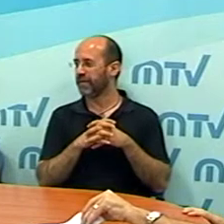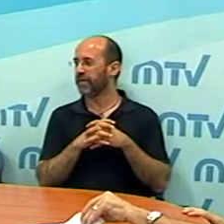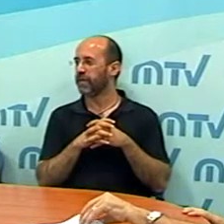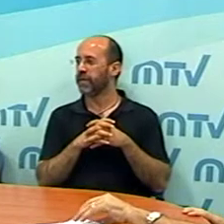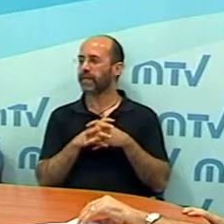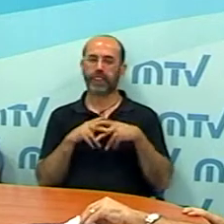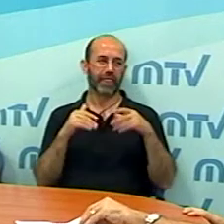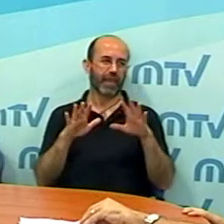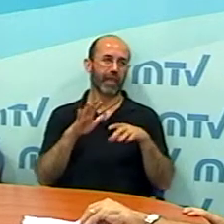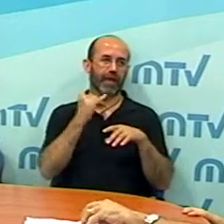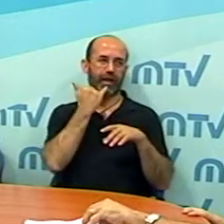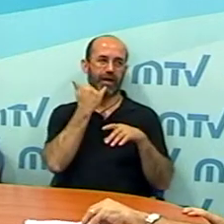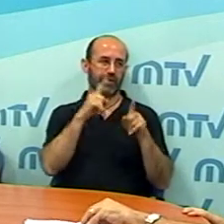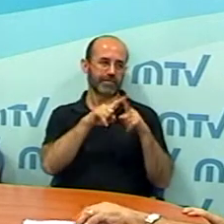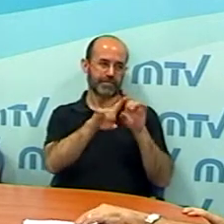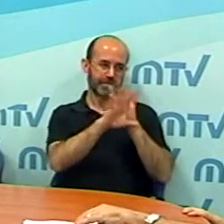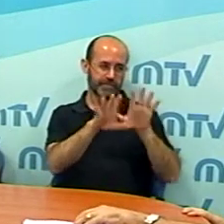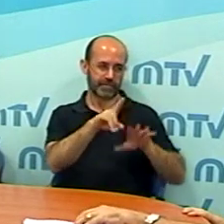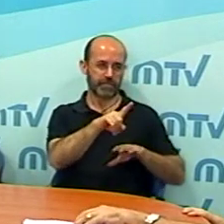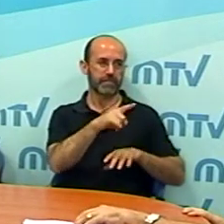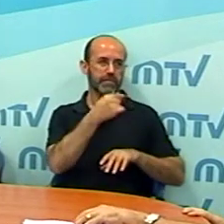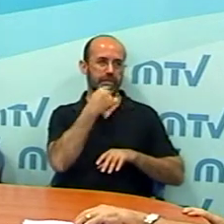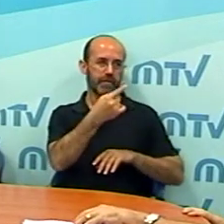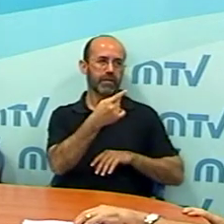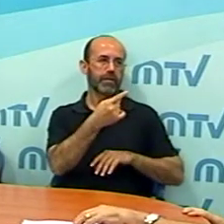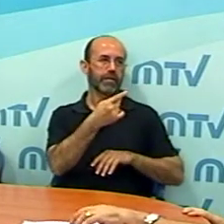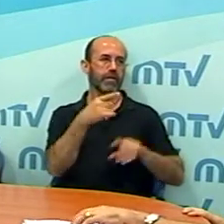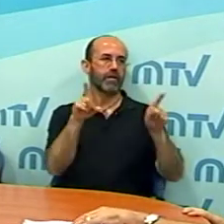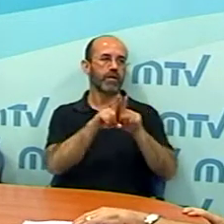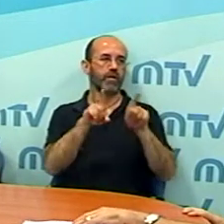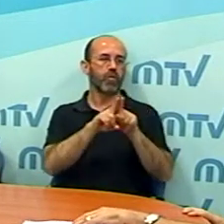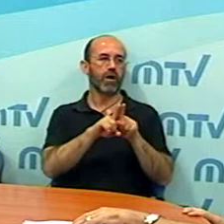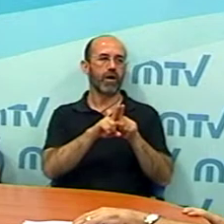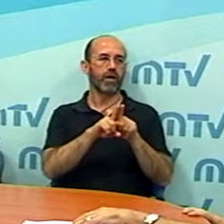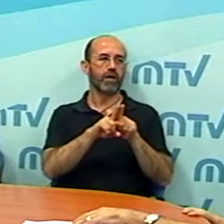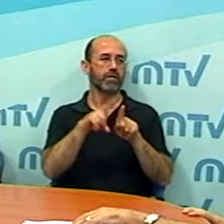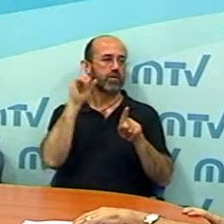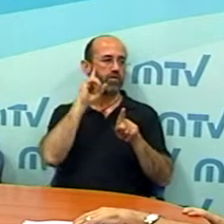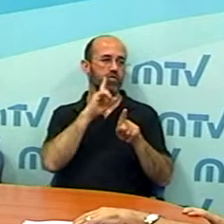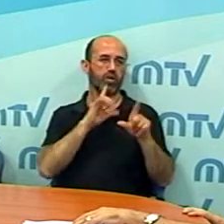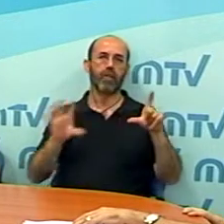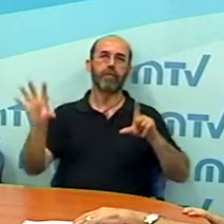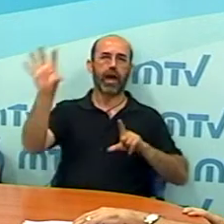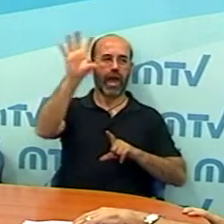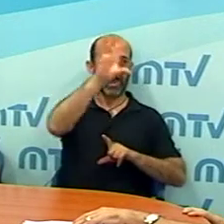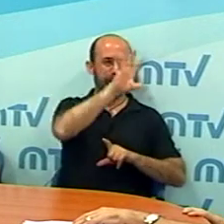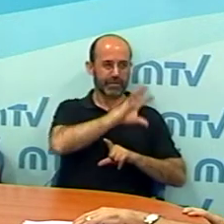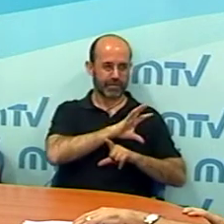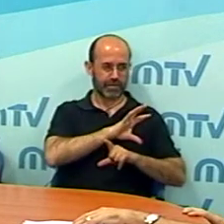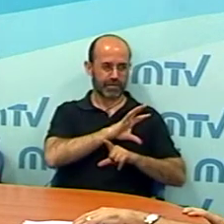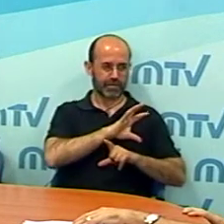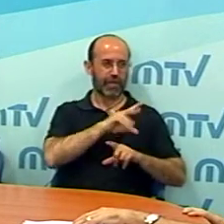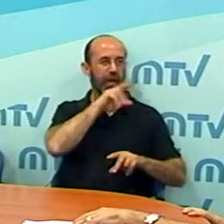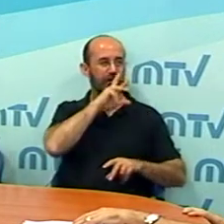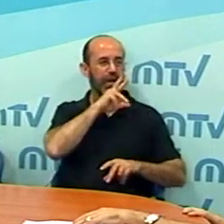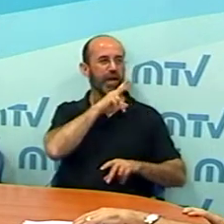adaptaciones. Entonces, Ángel, se puede decir que no todos los países de habla